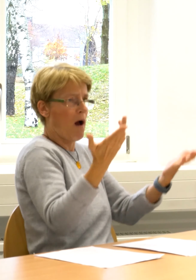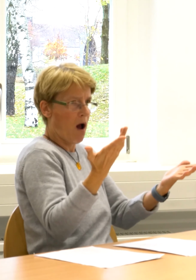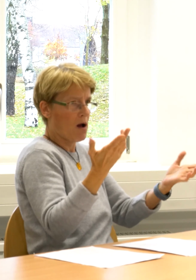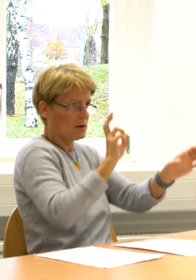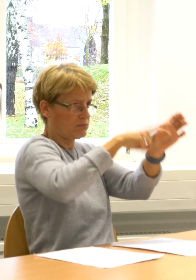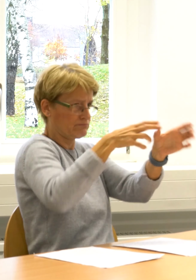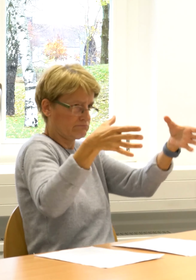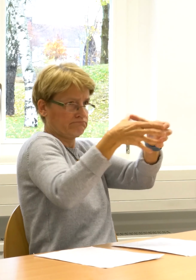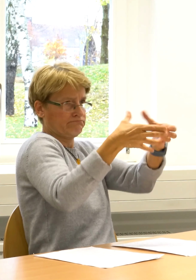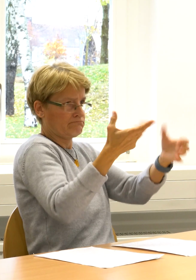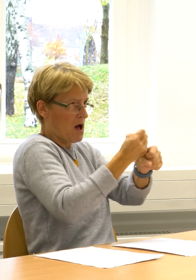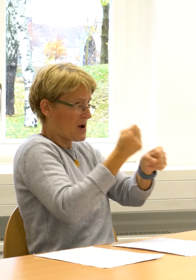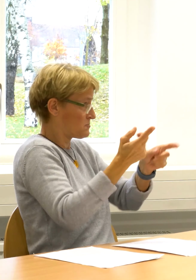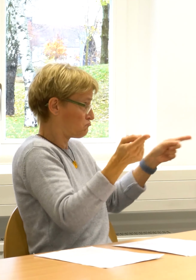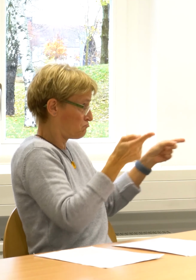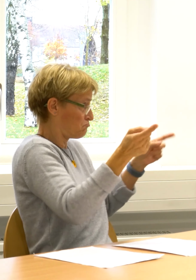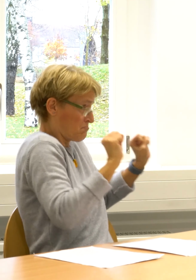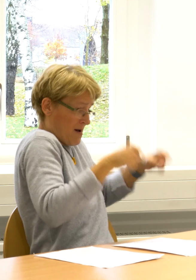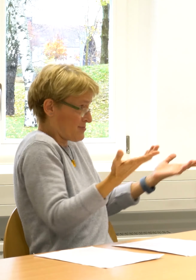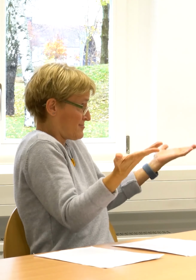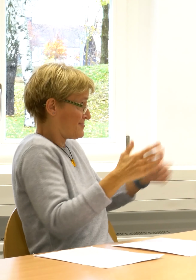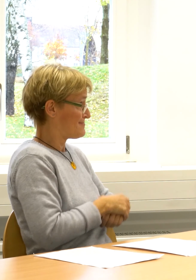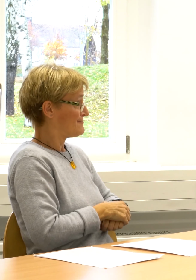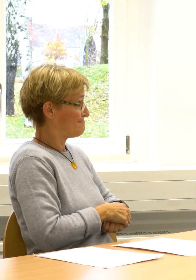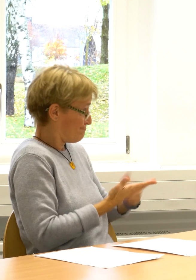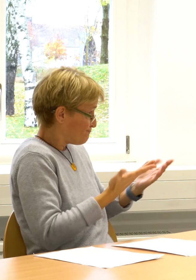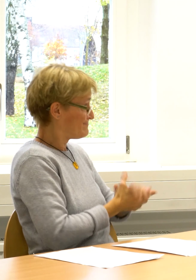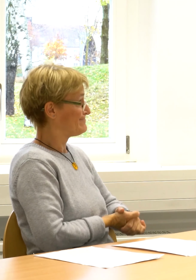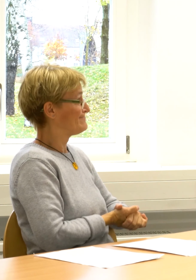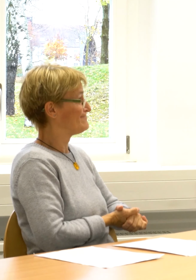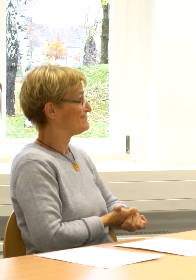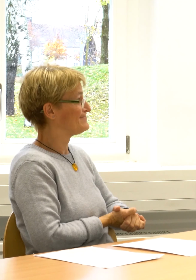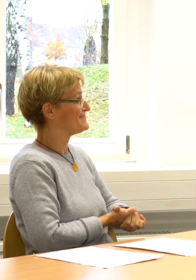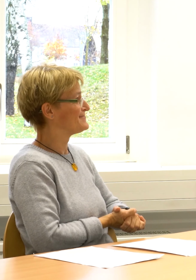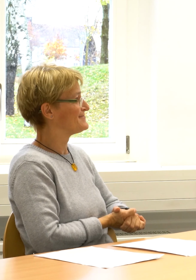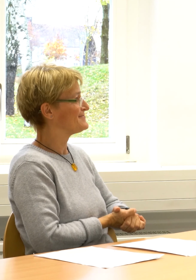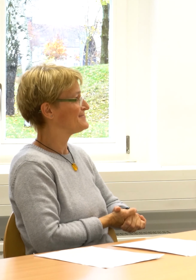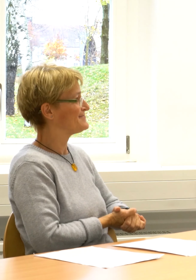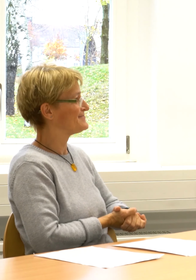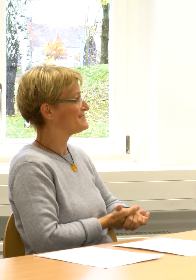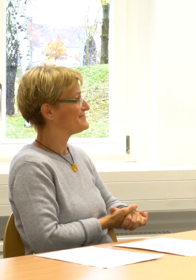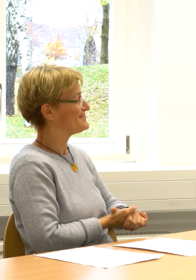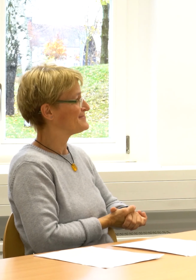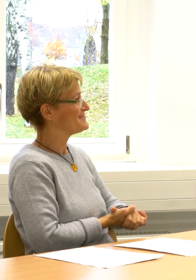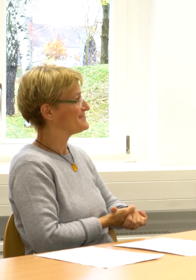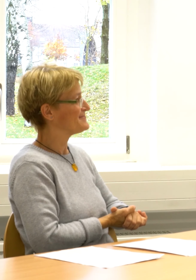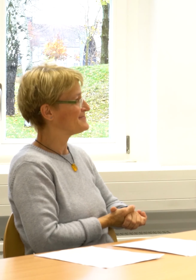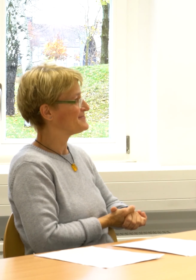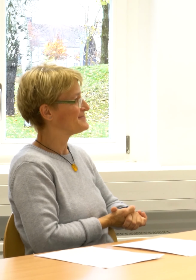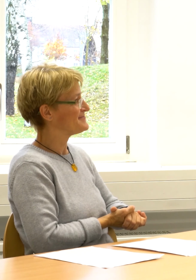anstellen lassen, wo dann verschiedene Dolmetsche zusammenarbeiten. Genau, das sind so die zwei Wege, die aktuell möglich sind.